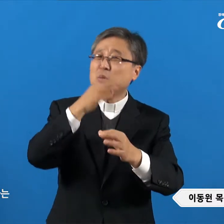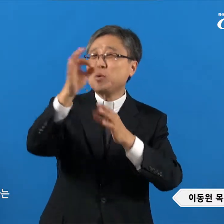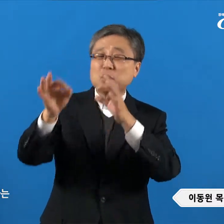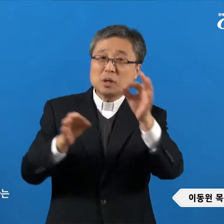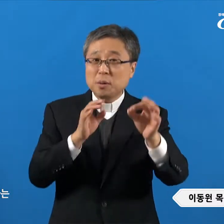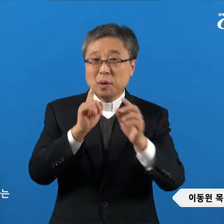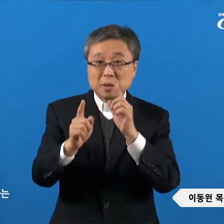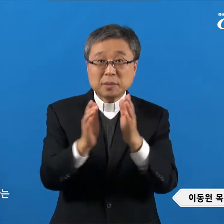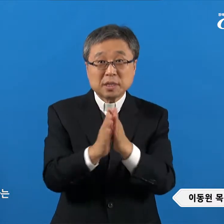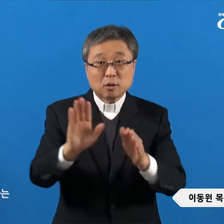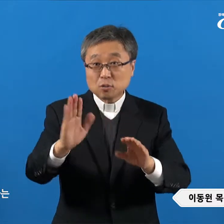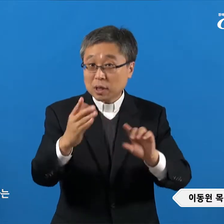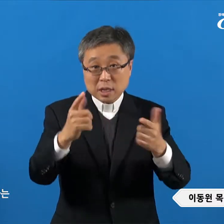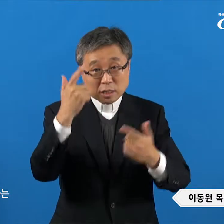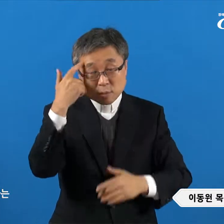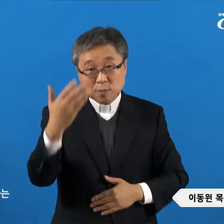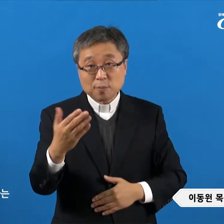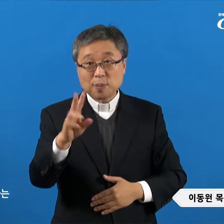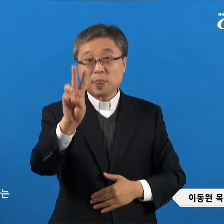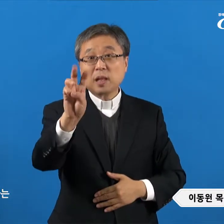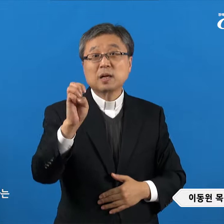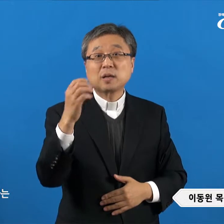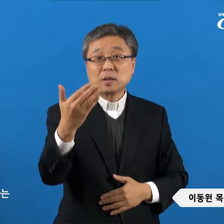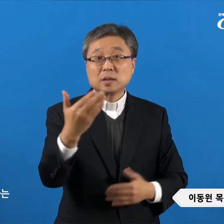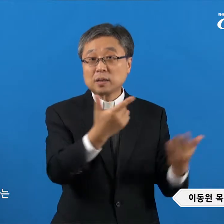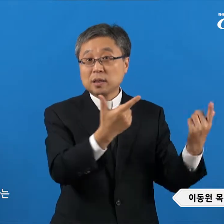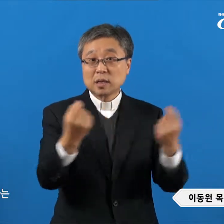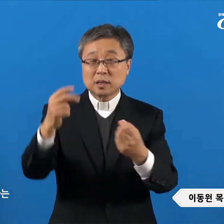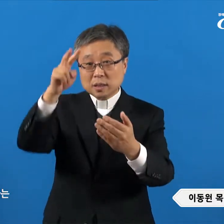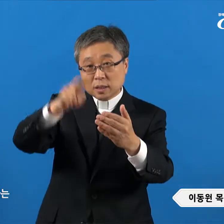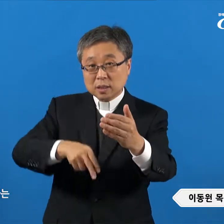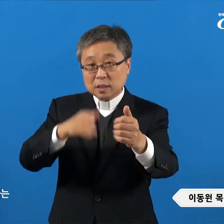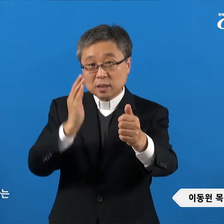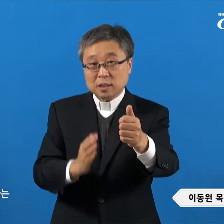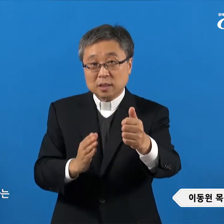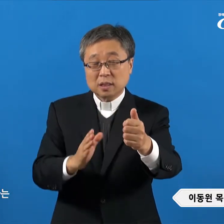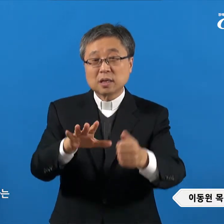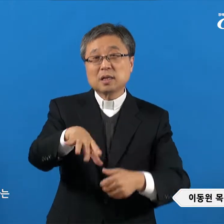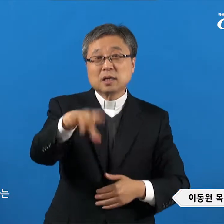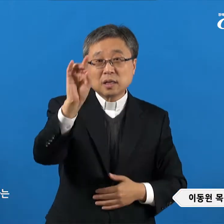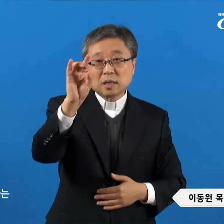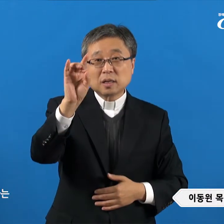본문이 시작되지 않습니까? 39절 같이 읽겠습니다. 39절 다 같이 시작.